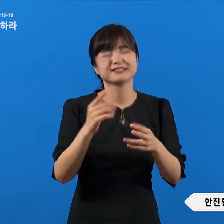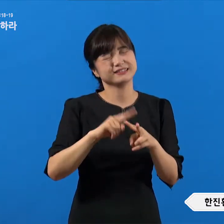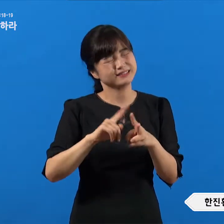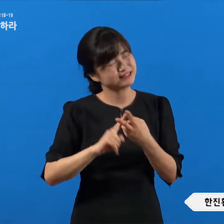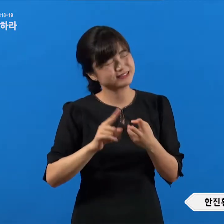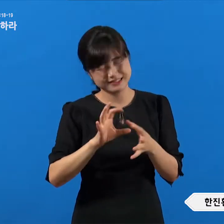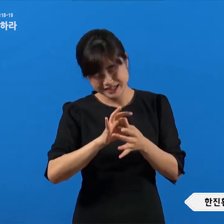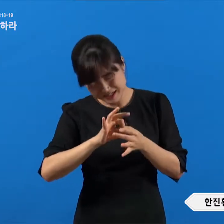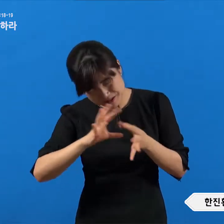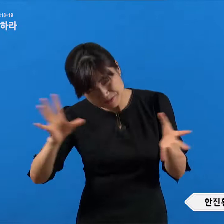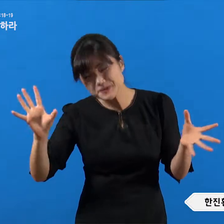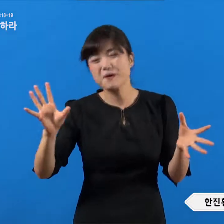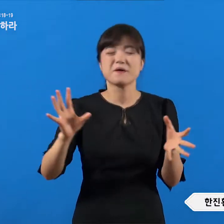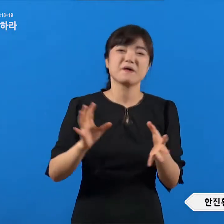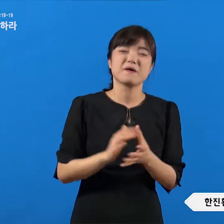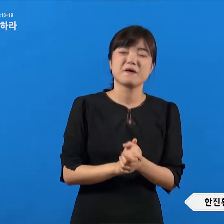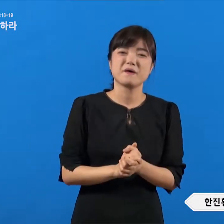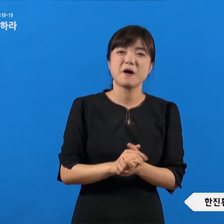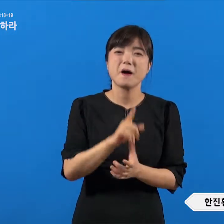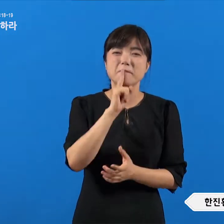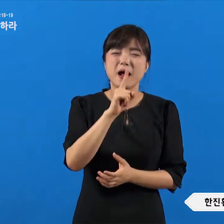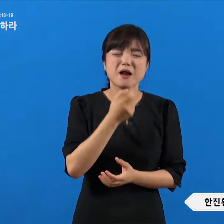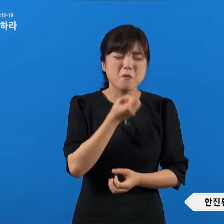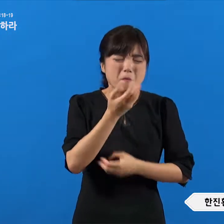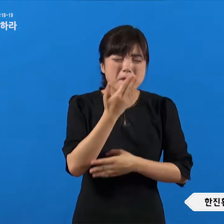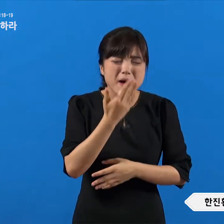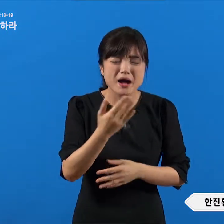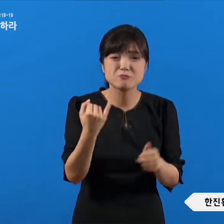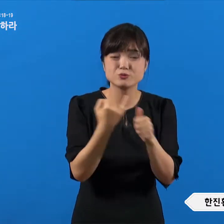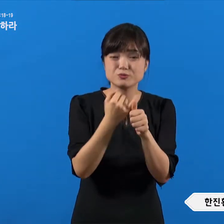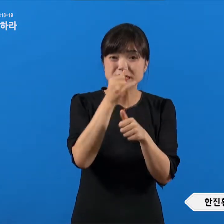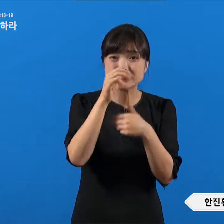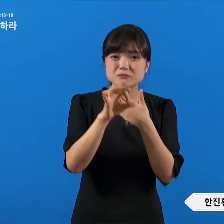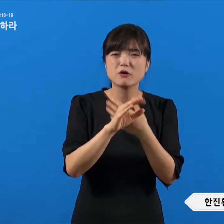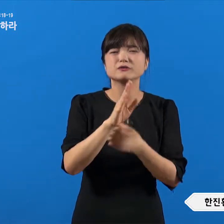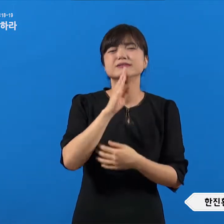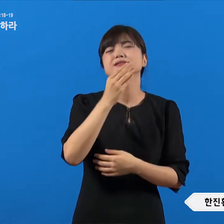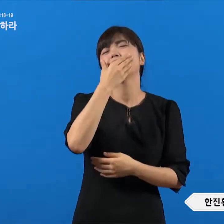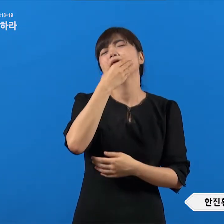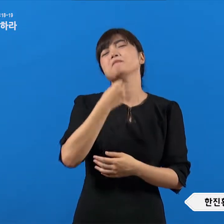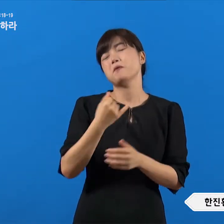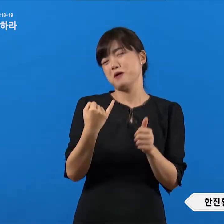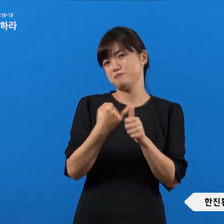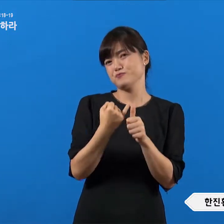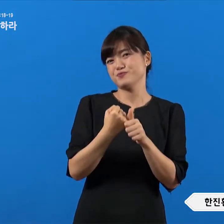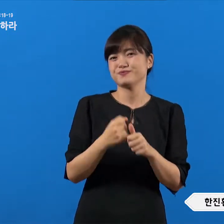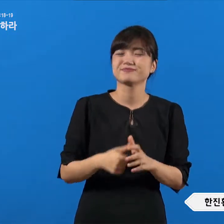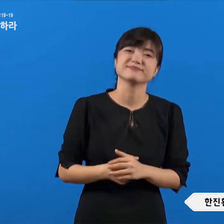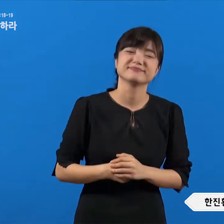상관없습니다. 정말 그렇게 말할 수 있는 부부가 있다면 그것보다 더한 행복이 있을까?